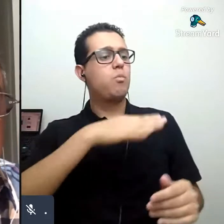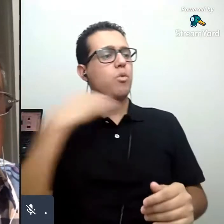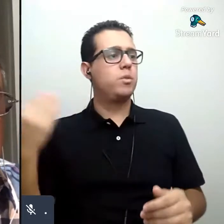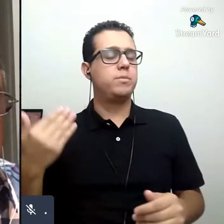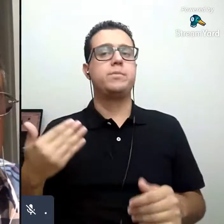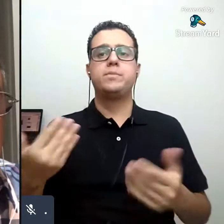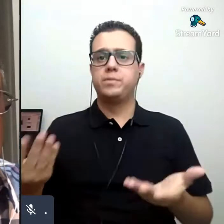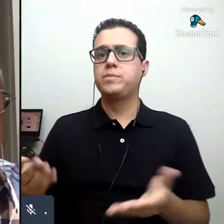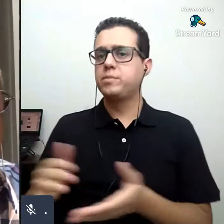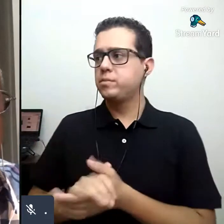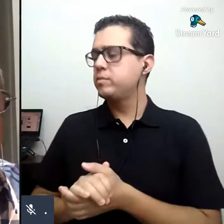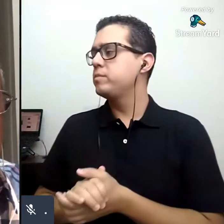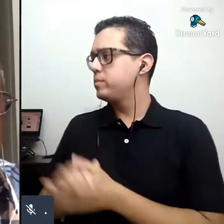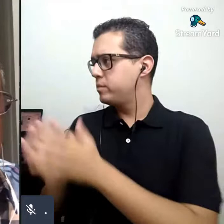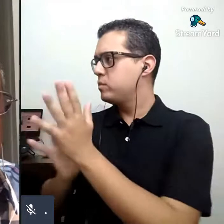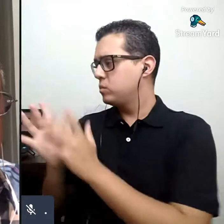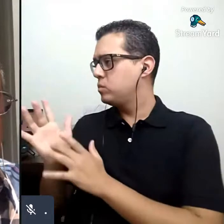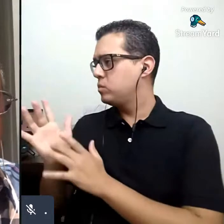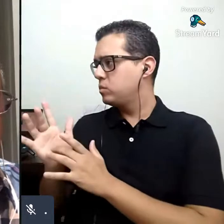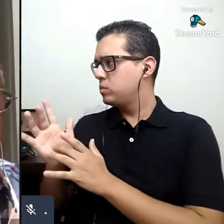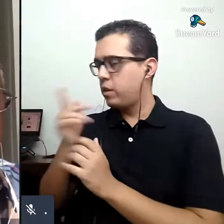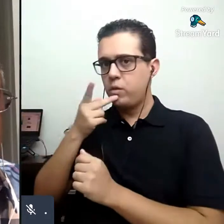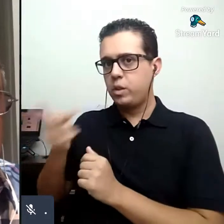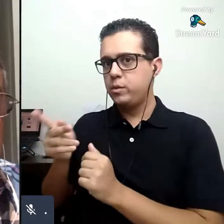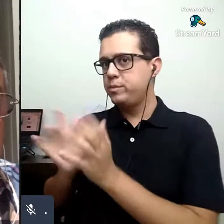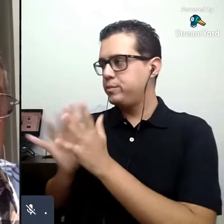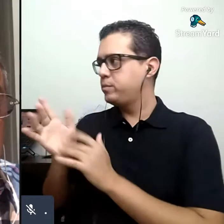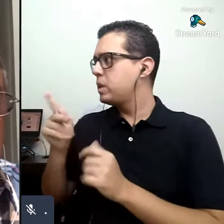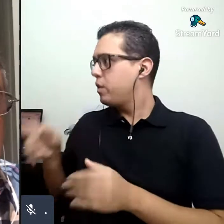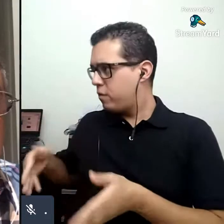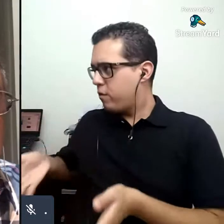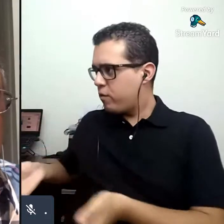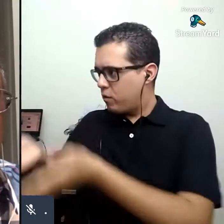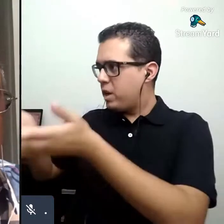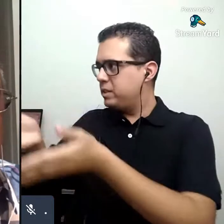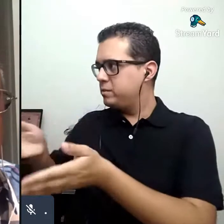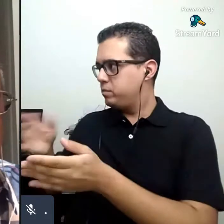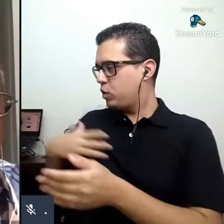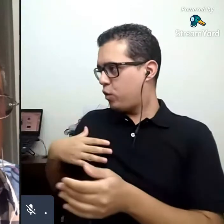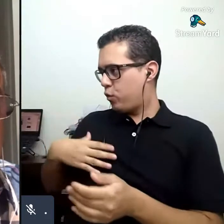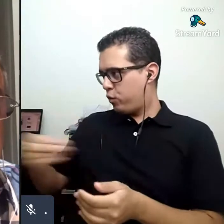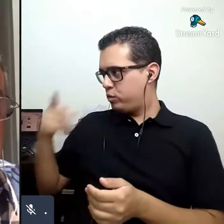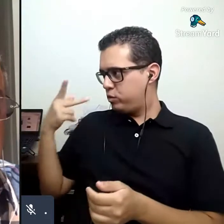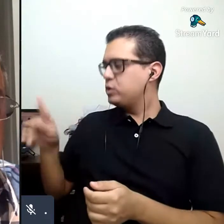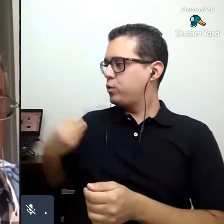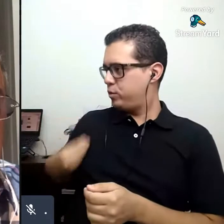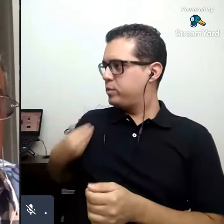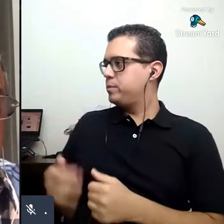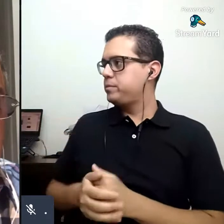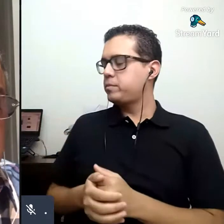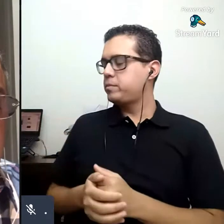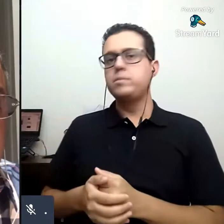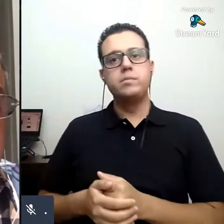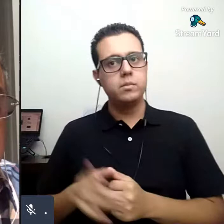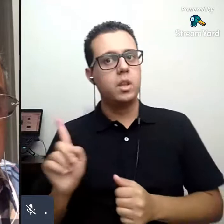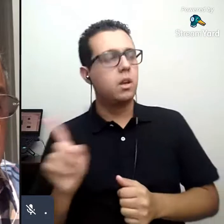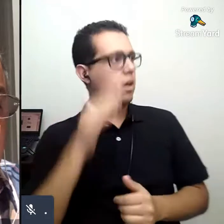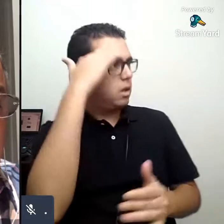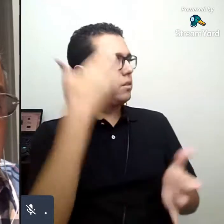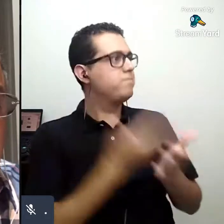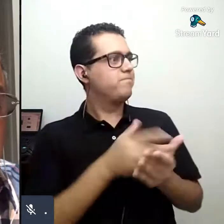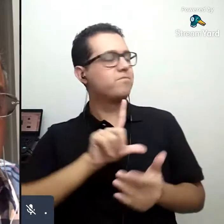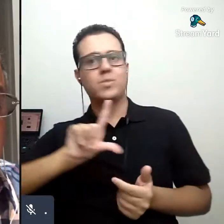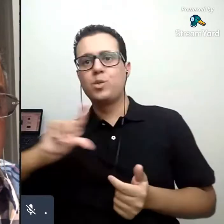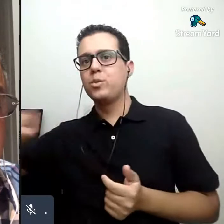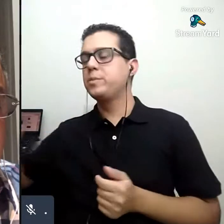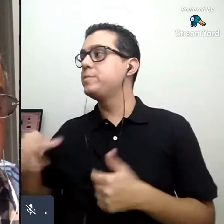Vai, disse-lhe Jesus, teu filho vive. O homem creu na palavra de Jesus e partiu. Já ele descia